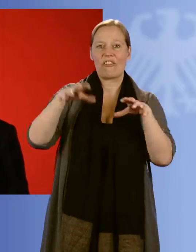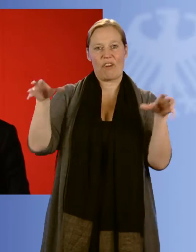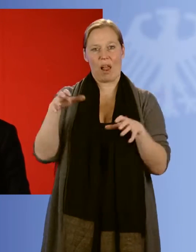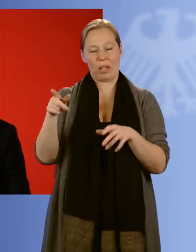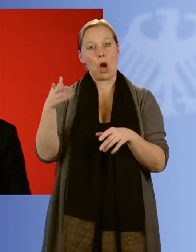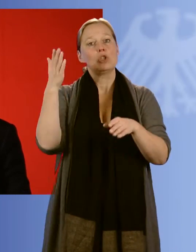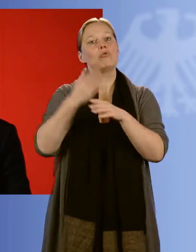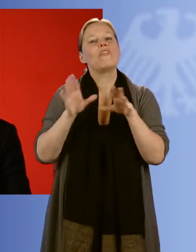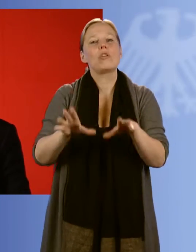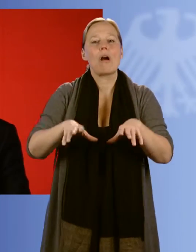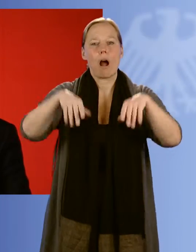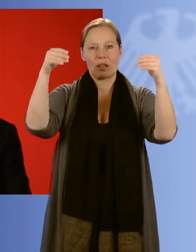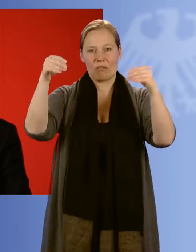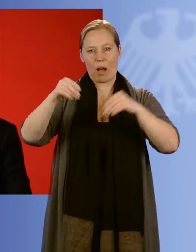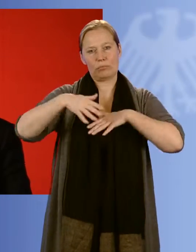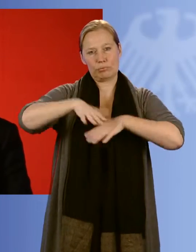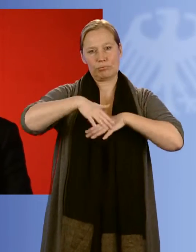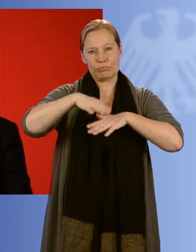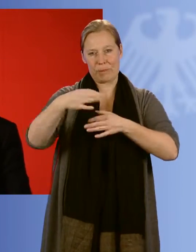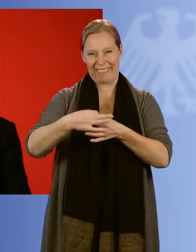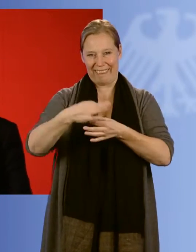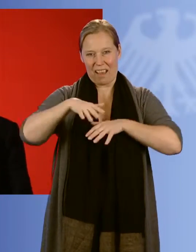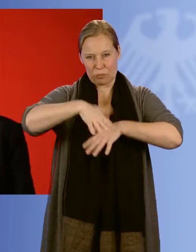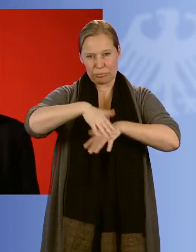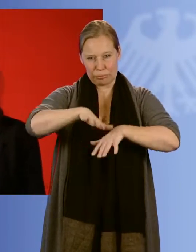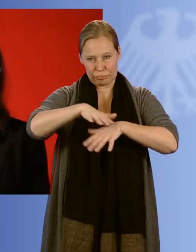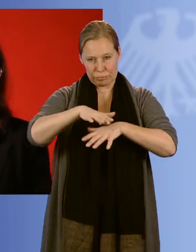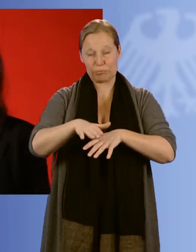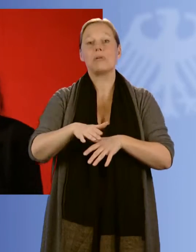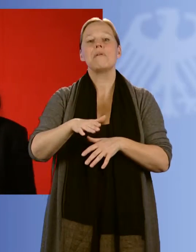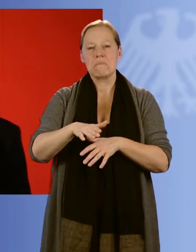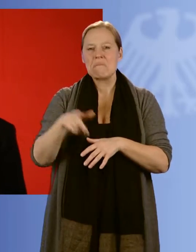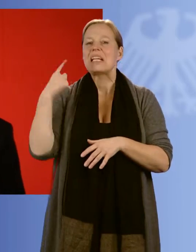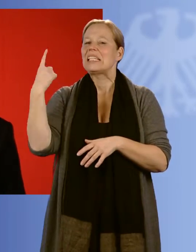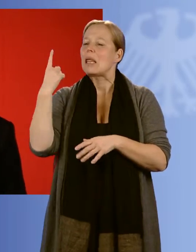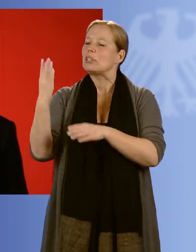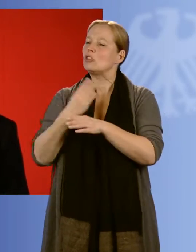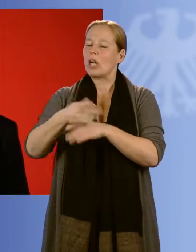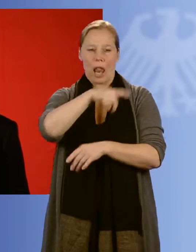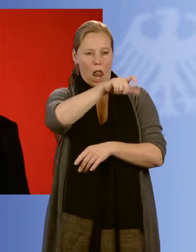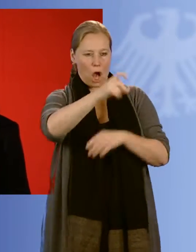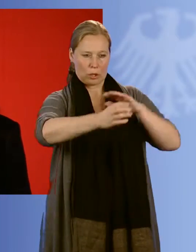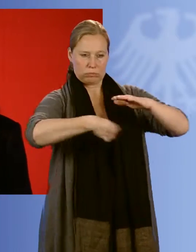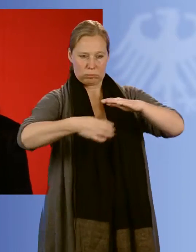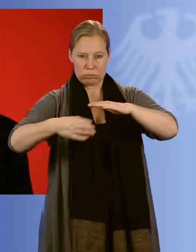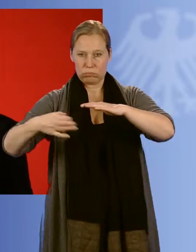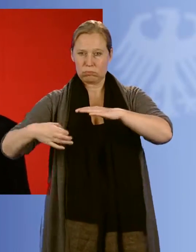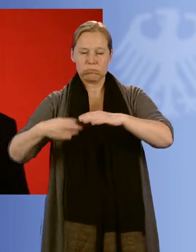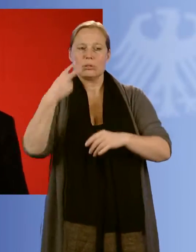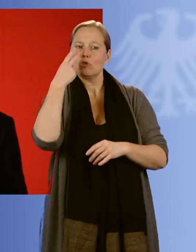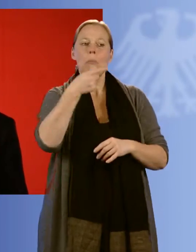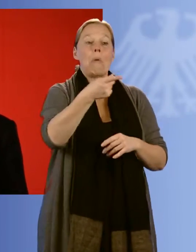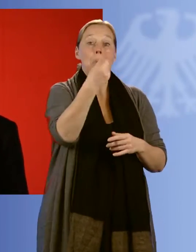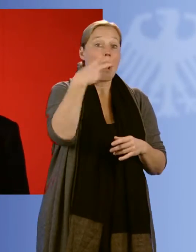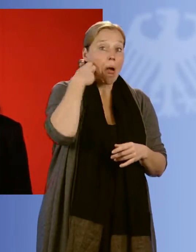von Anfang an mit Ihrer Textilmanufaktur bewusst für die Menschen entschieden, die viele aufgrund ihres